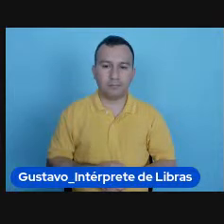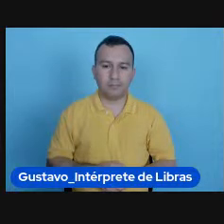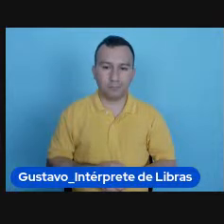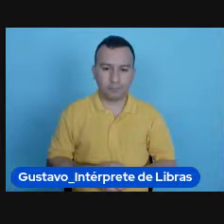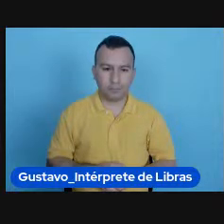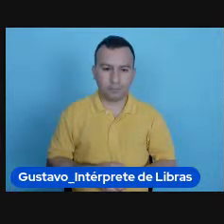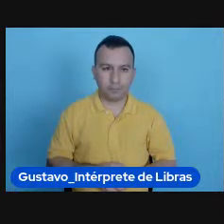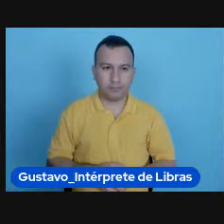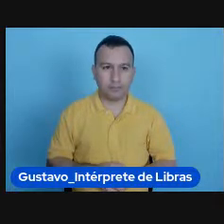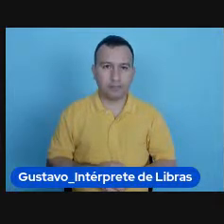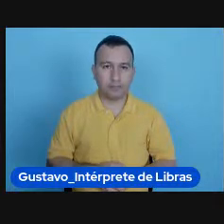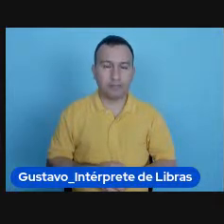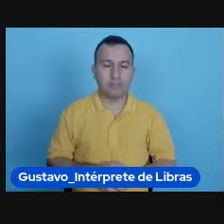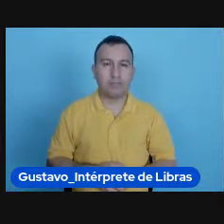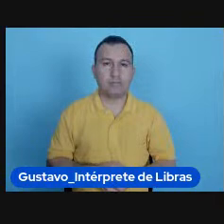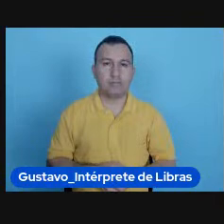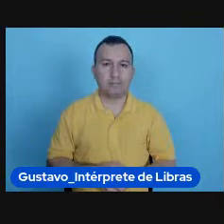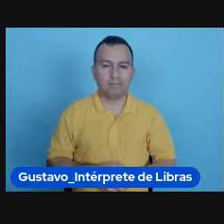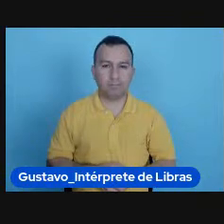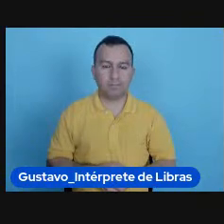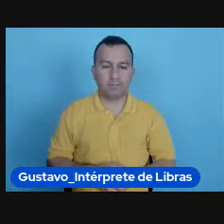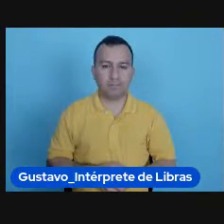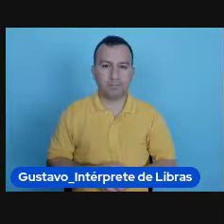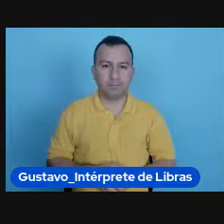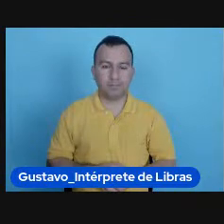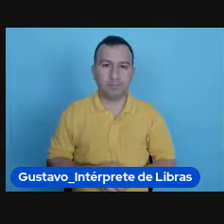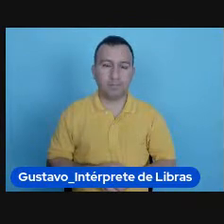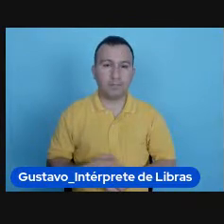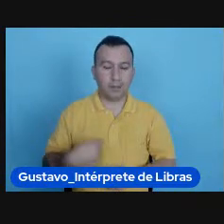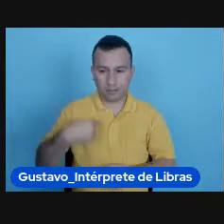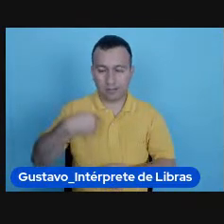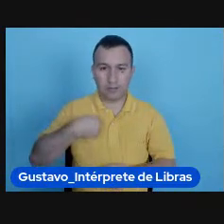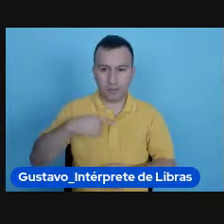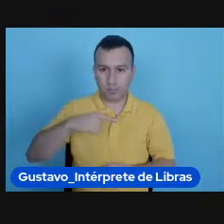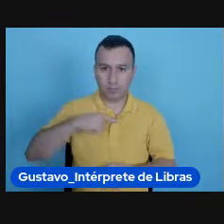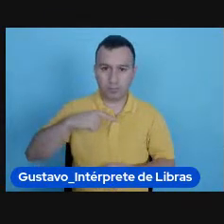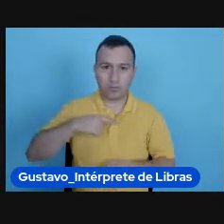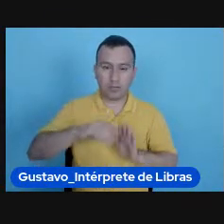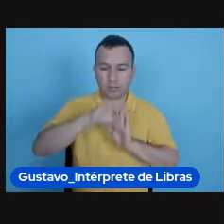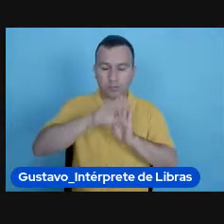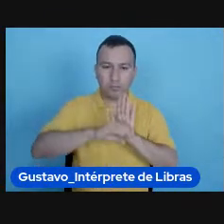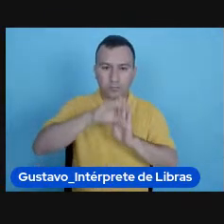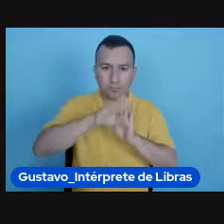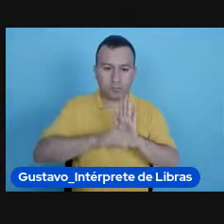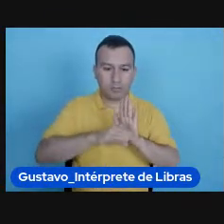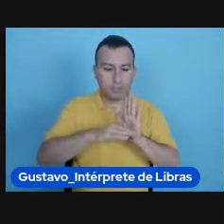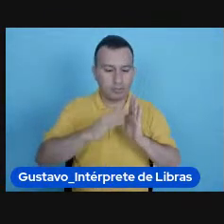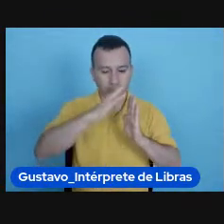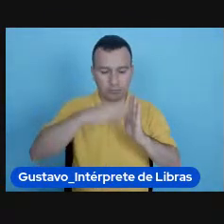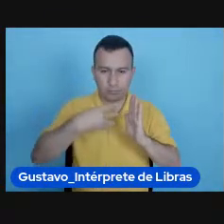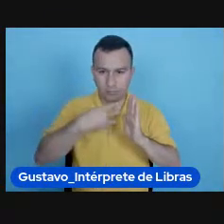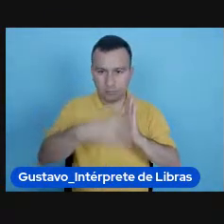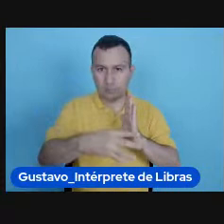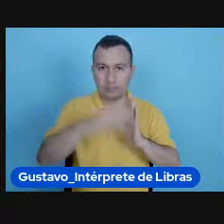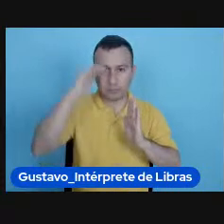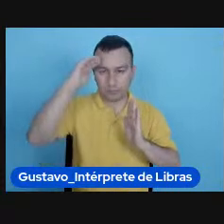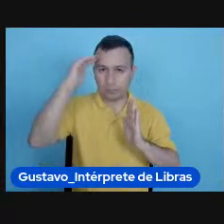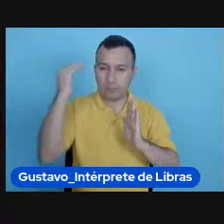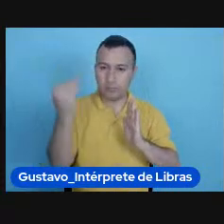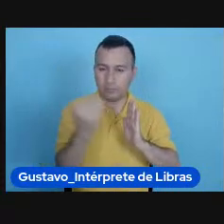Normalmente eu tenho um conteúdo programático a cumprir e com base nisso eu preparo normalmente